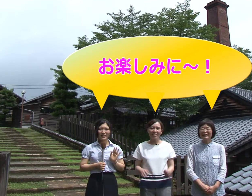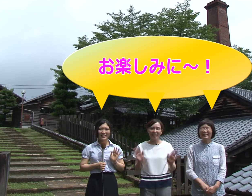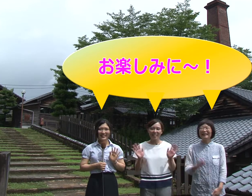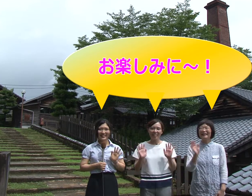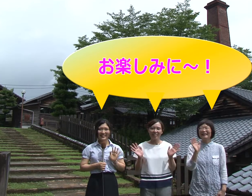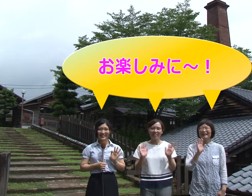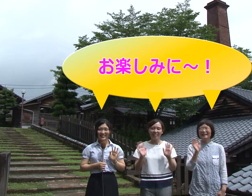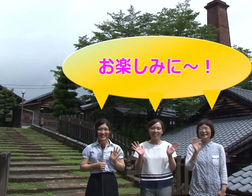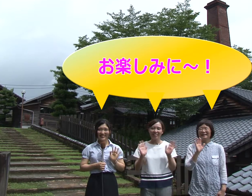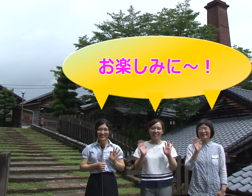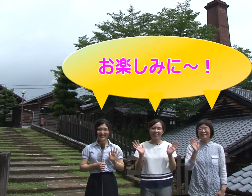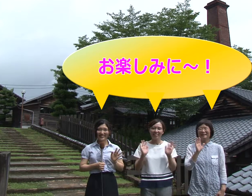に。